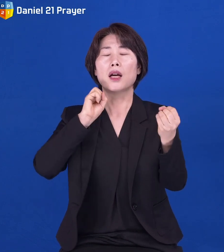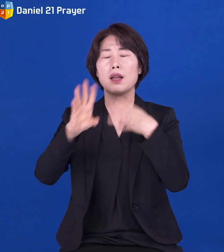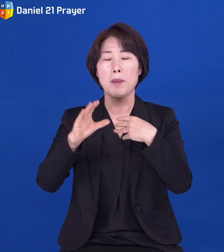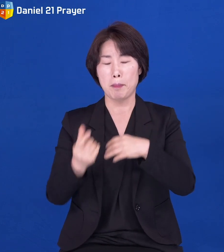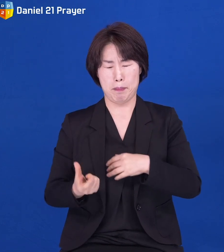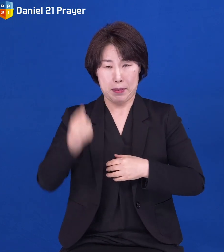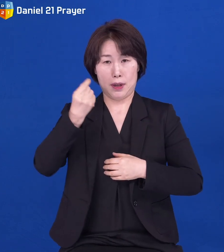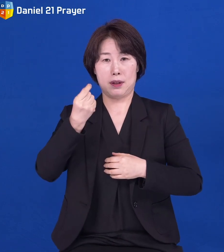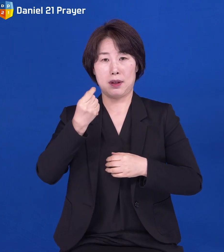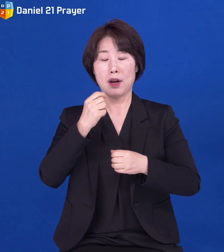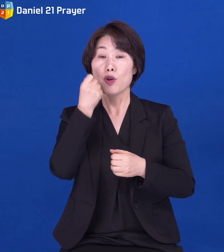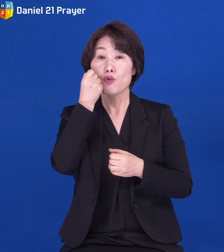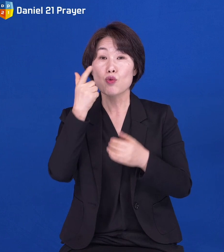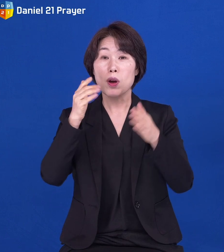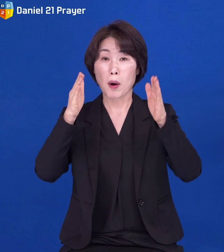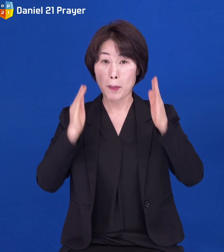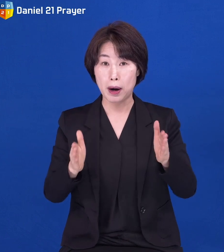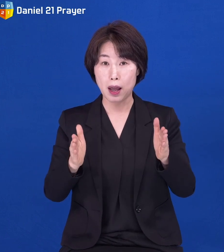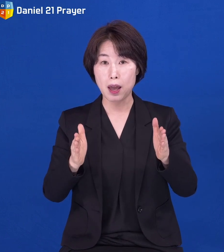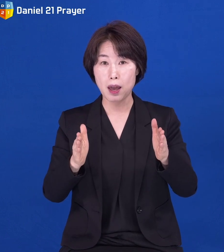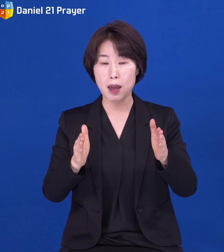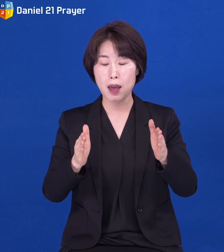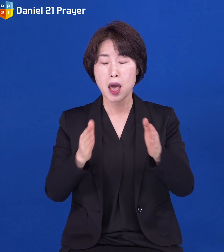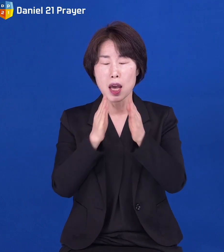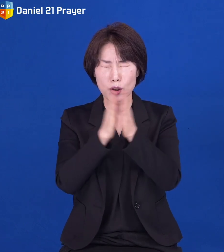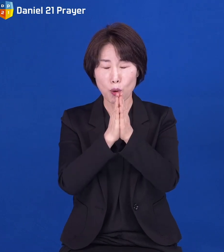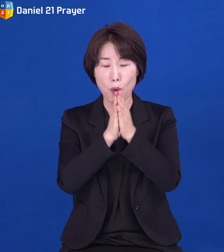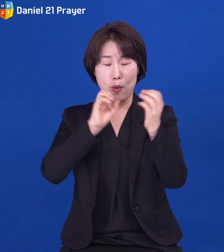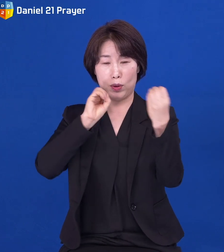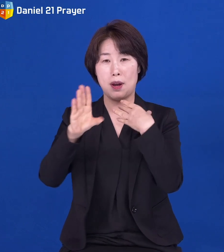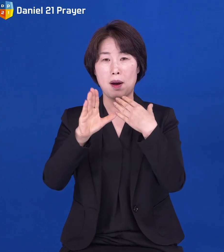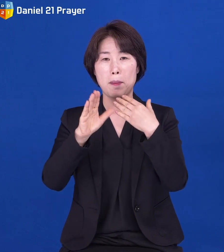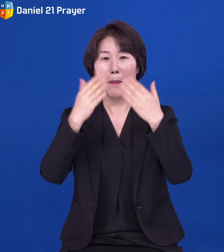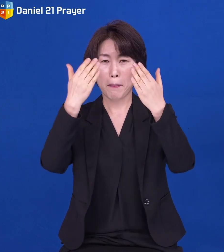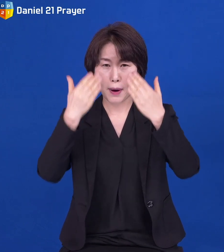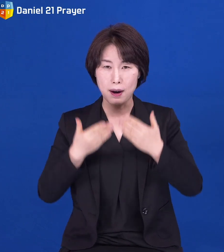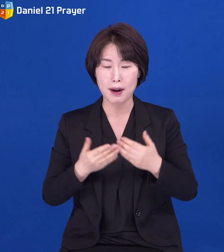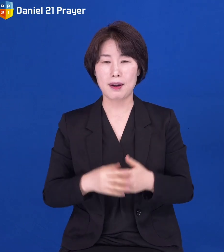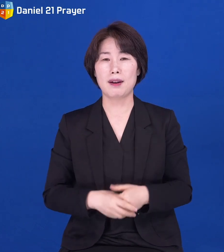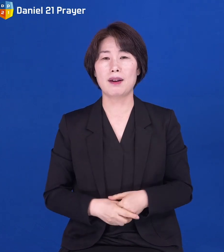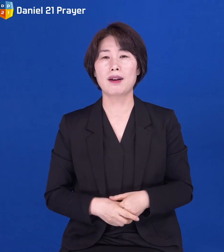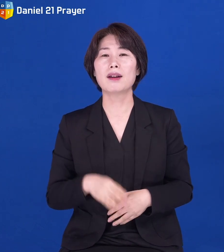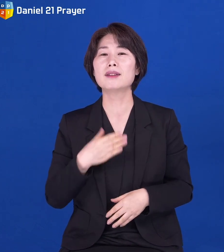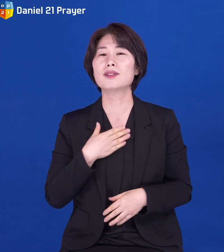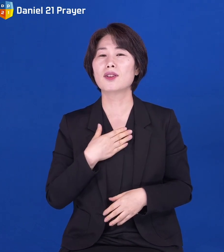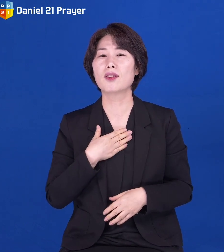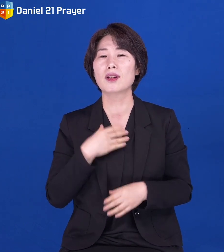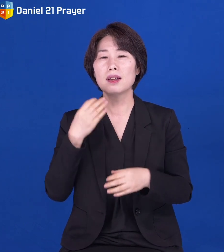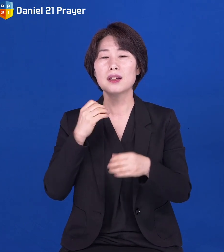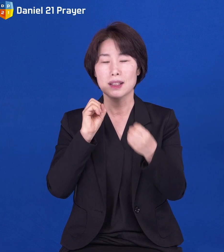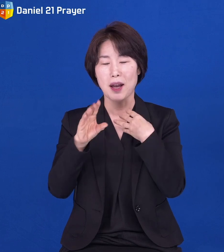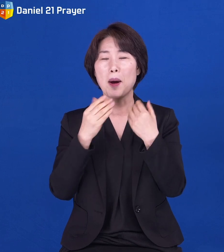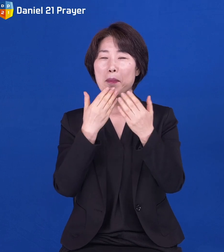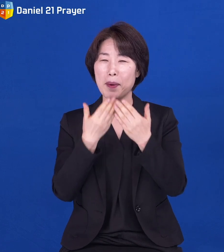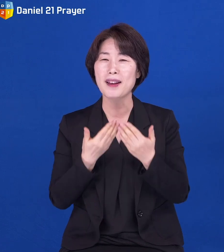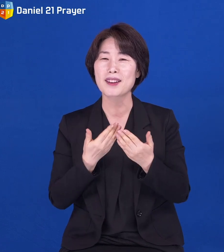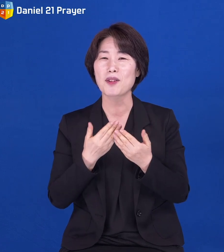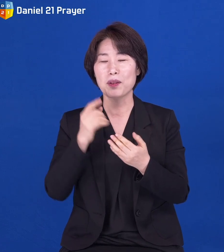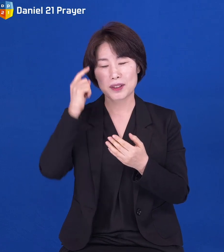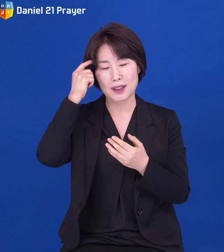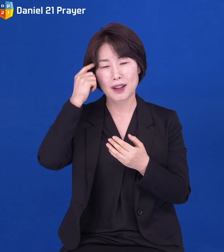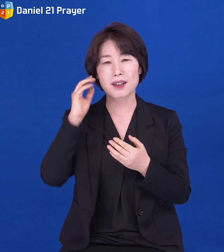6개월 만에 그게 됐어요. 근데 이제 그러니까 저는 응답이라고 저는 생각을 했죠. 그러면서 이제 너무